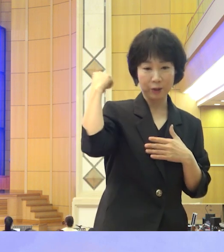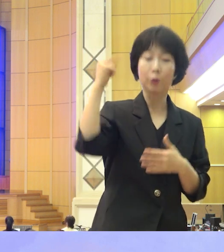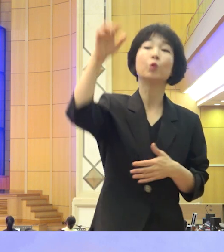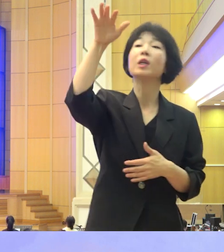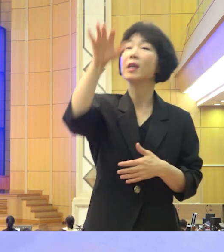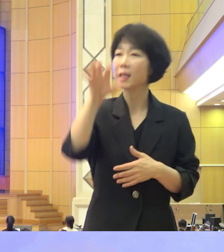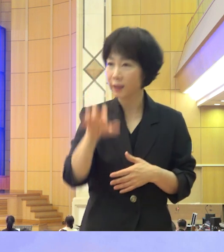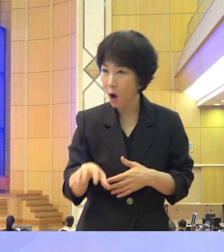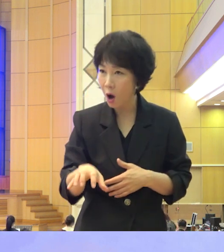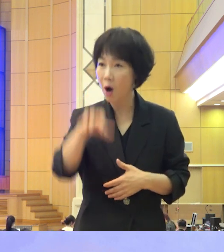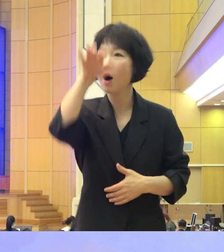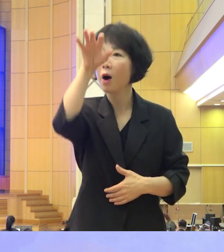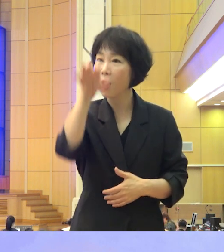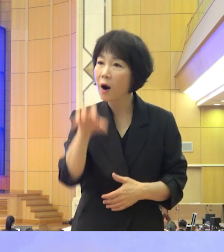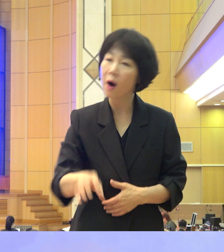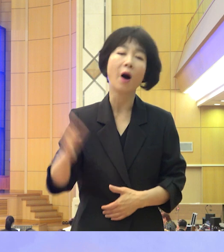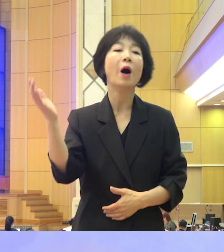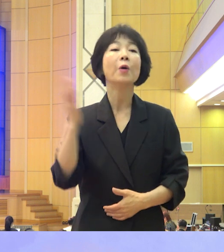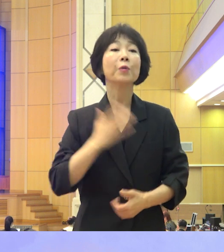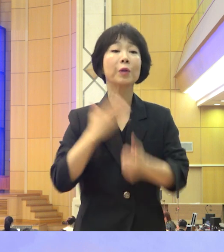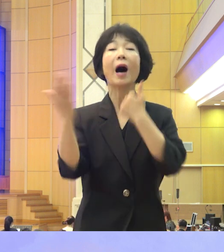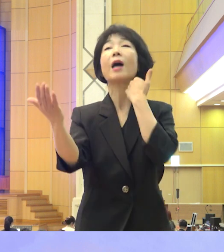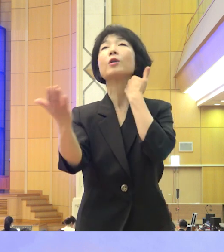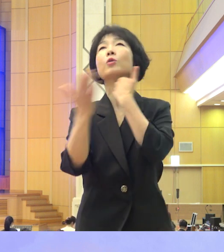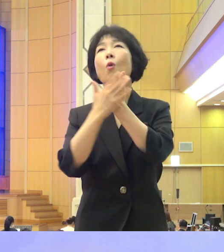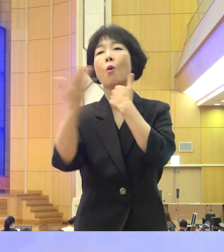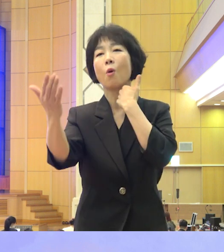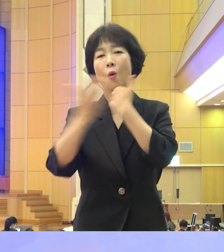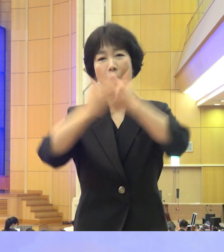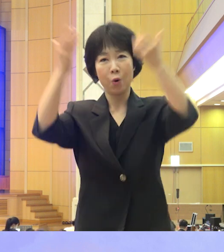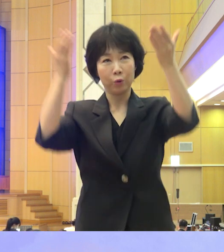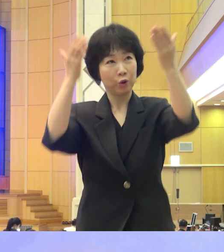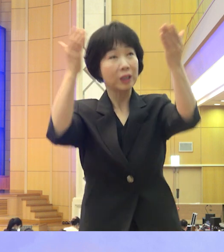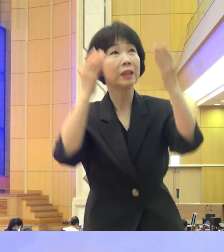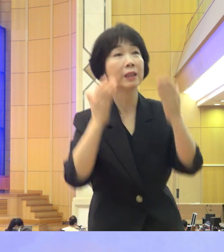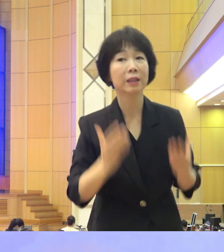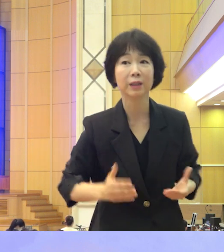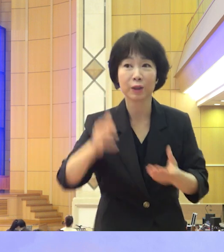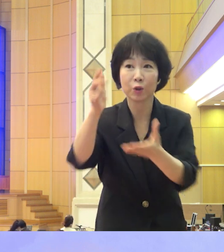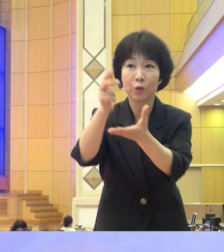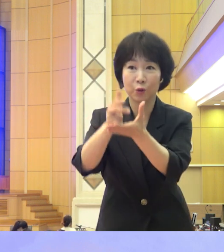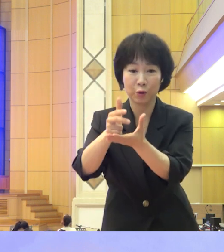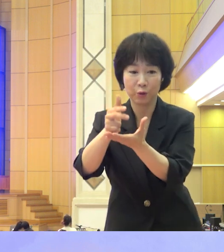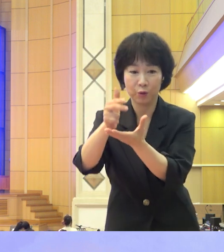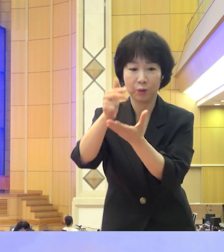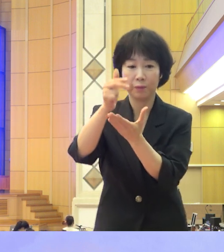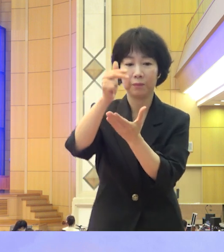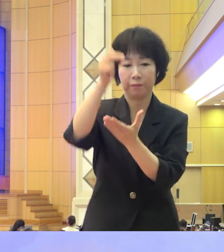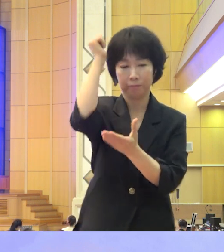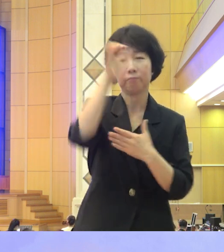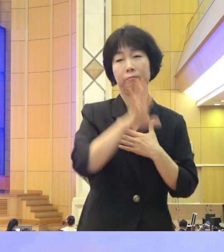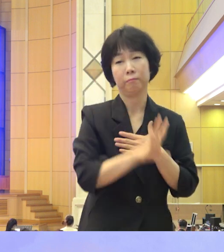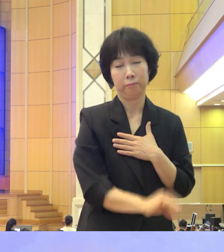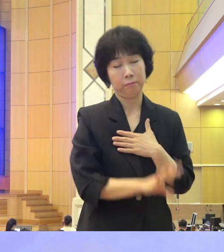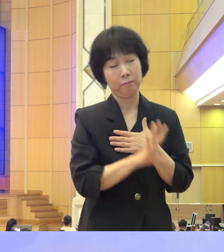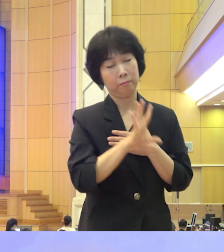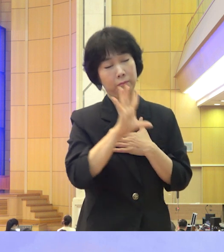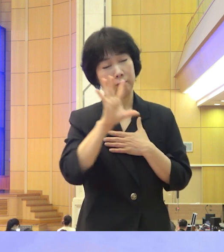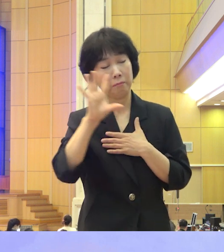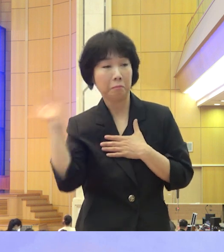나의 등 뒤에서 나를 도우시는 주,